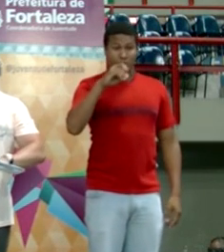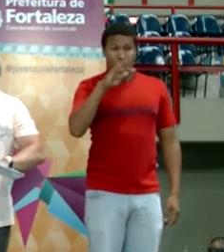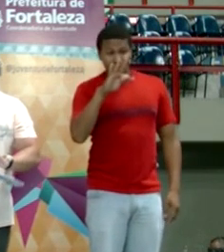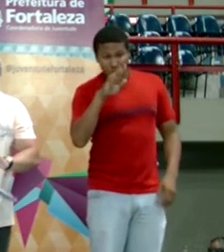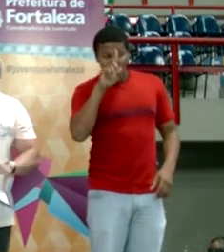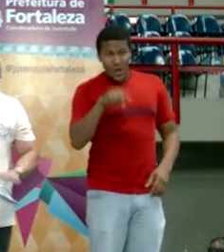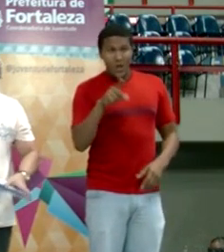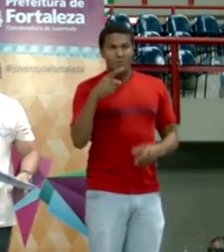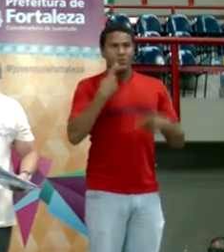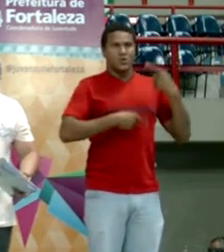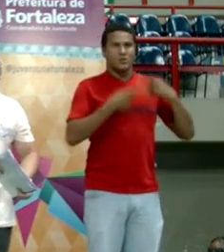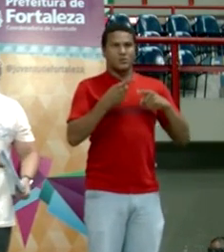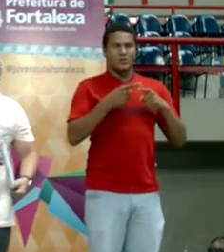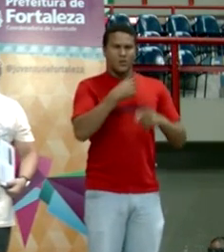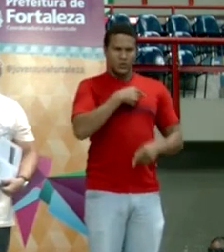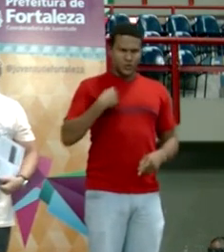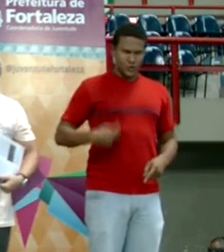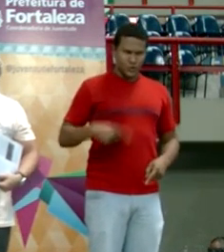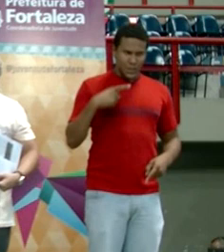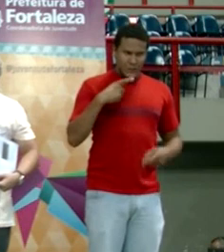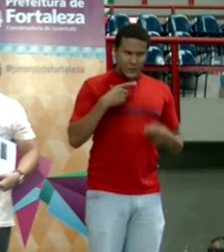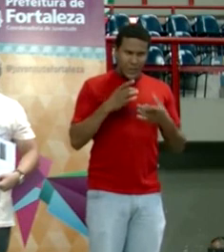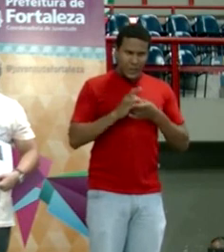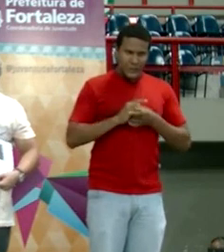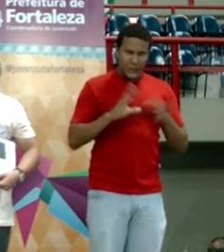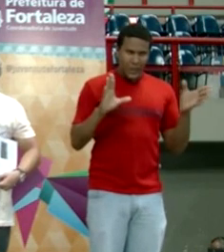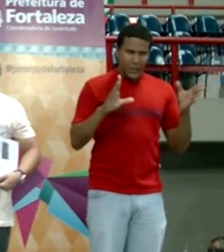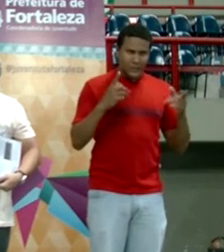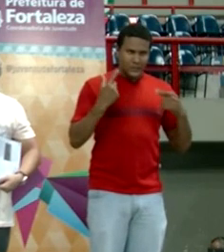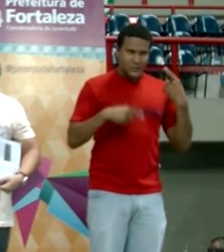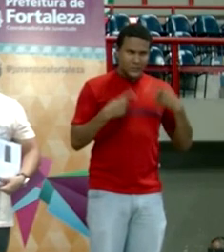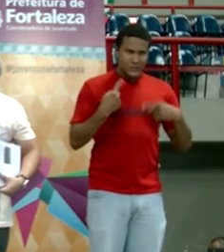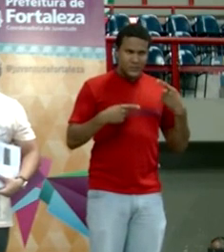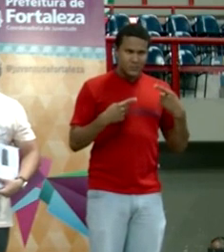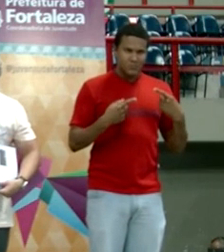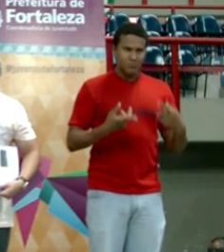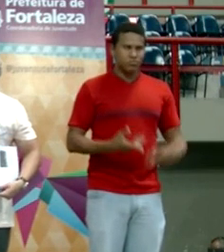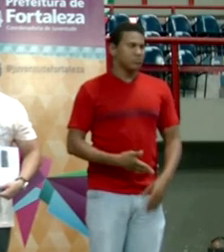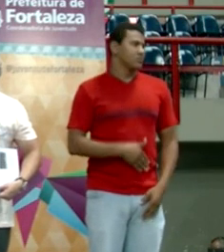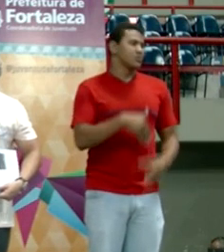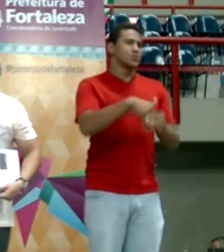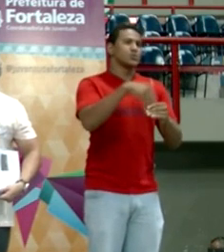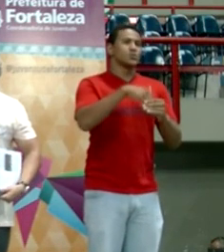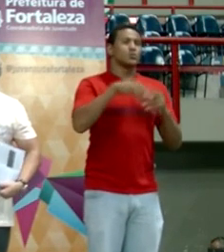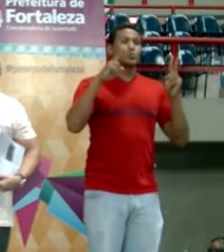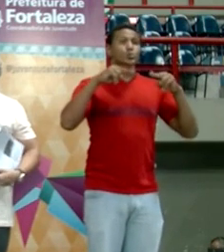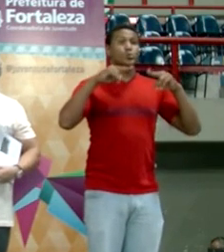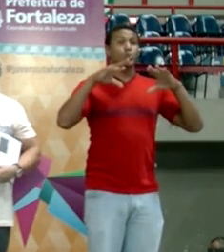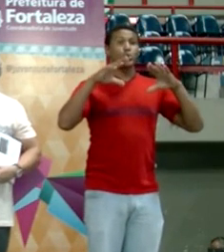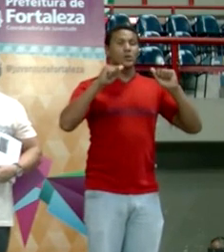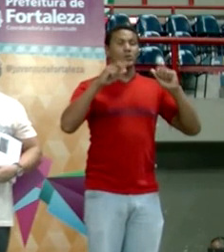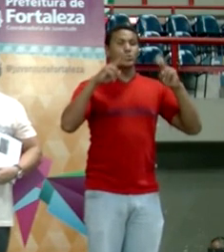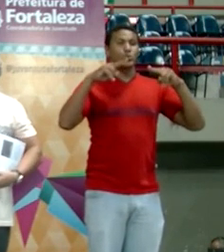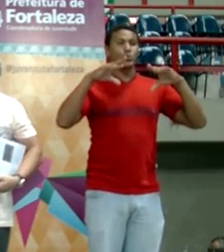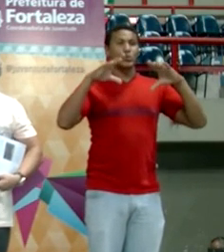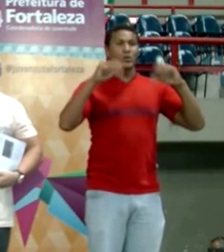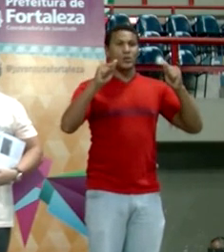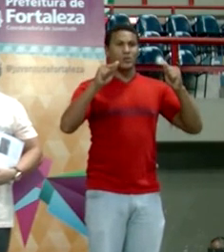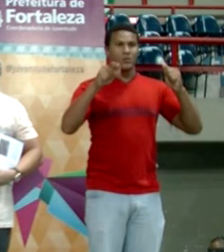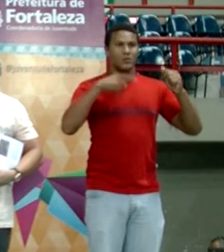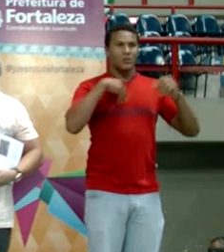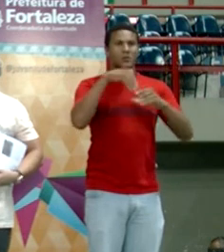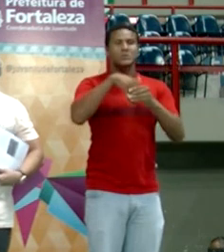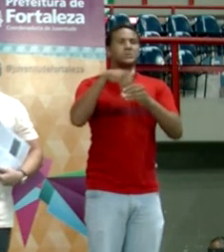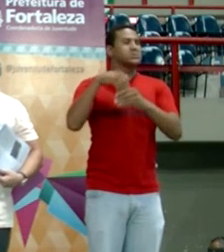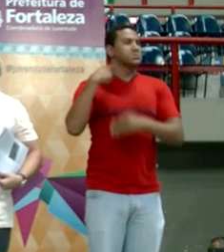na China, teve abertura política? Nunca teve. O chinês nunca votou. Nunca votou. Não sabe o